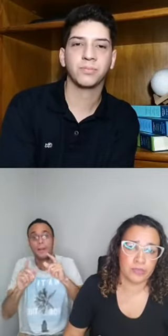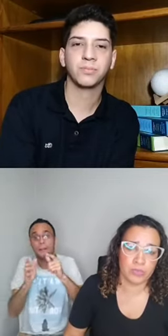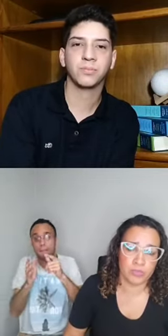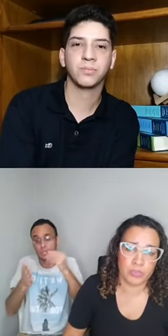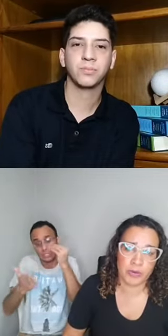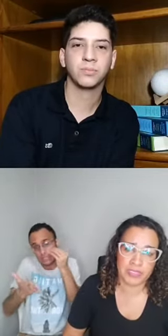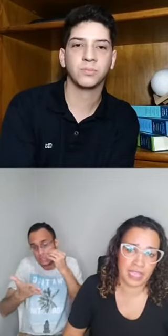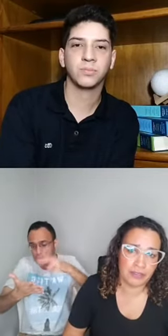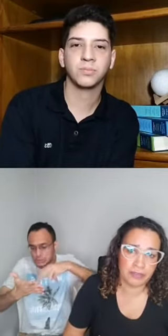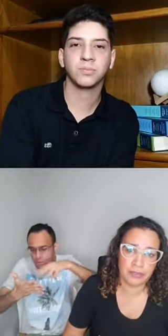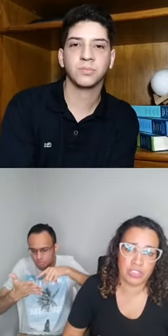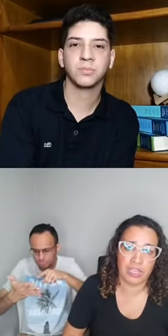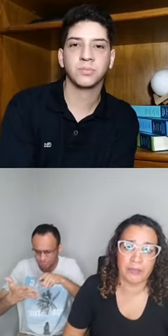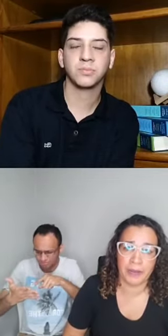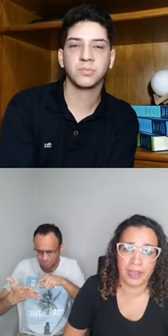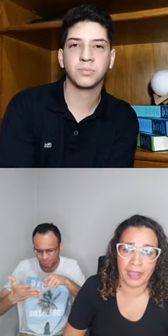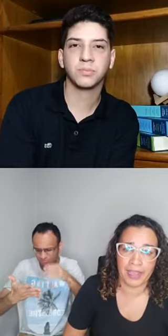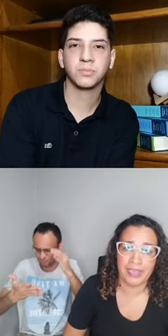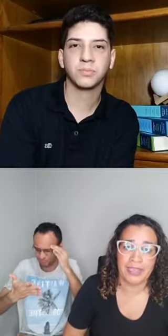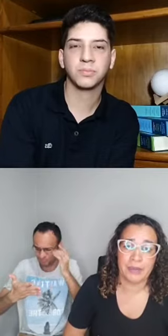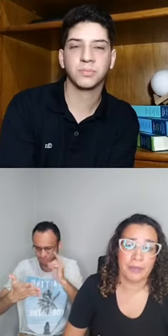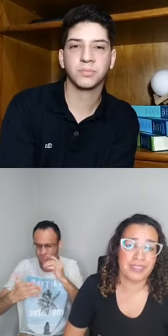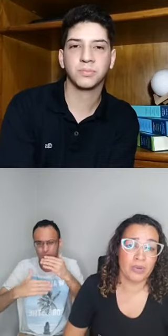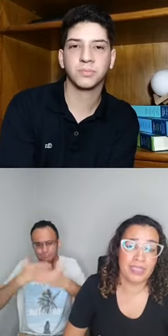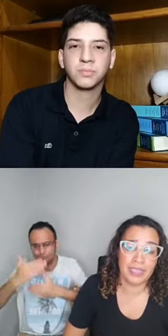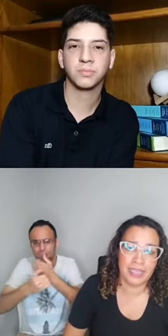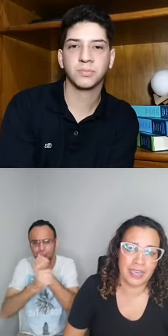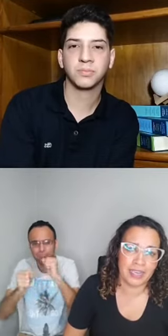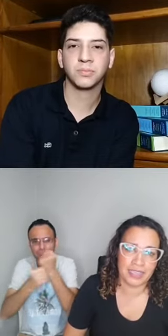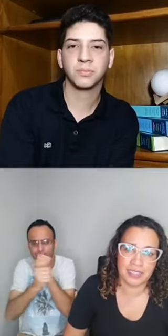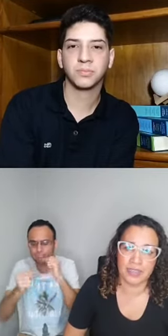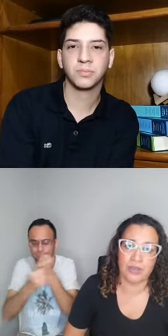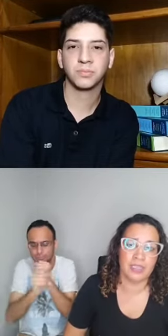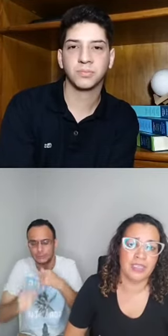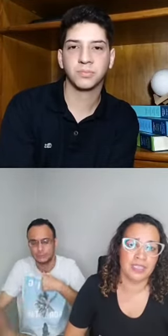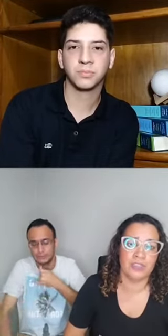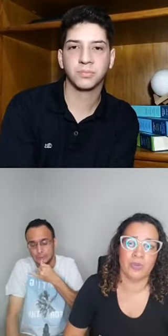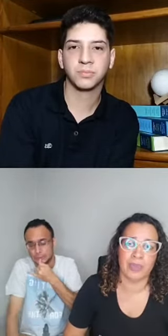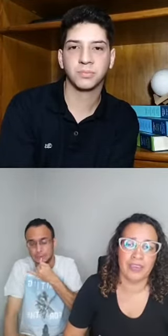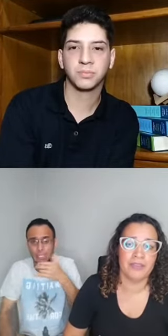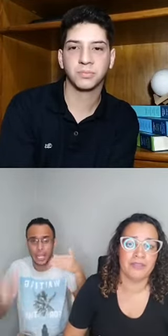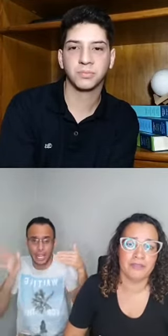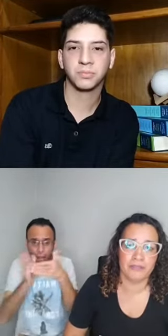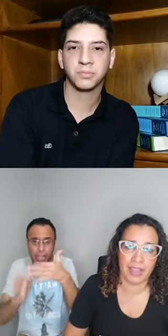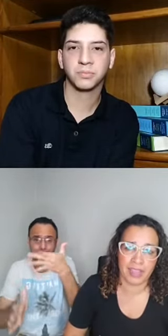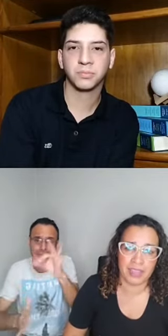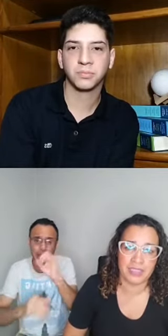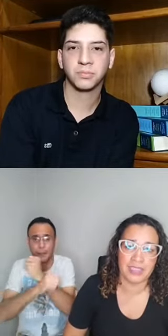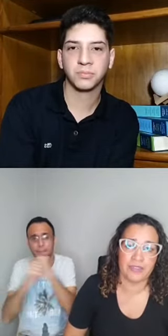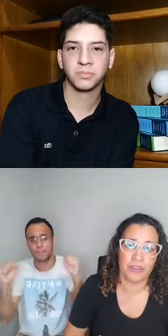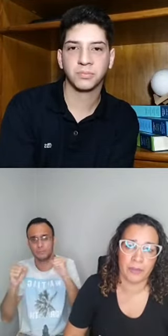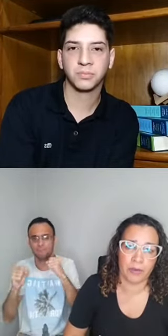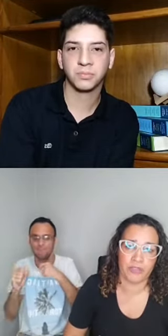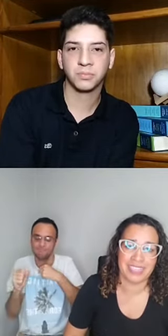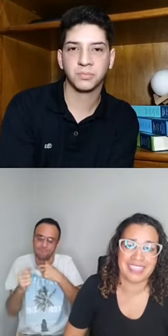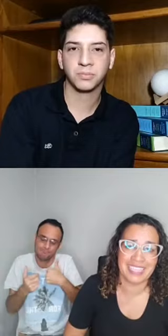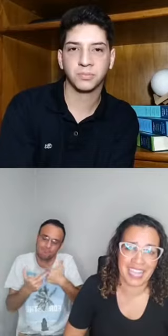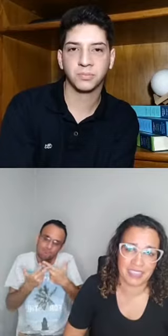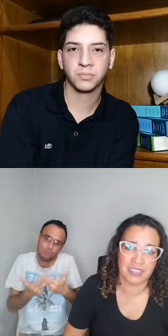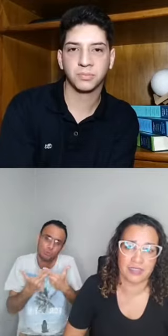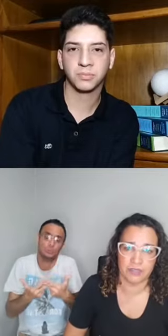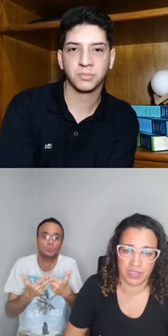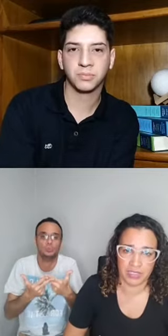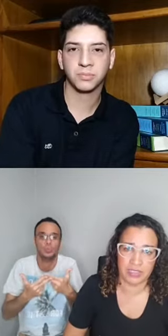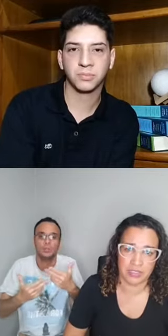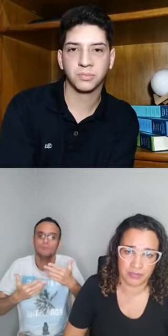se não disponibilizava, deixava para lá. Mas eu li aquela questão e tomei várias, fui reprovada